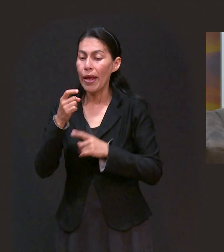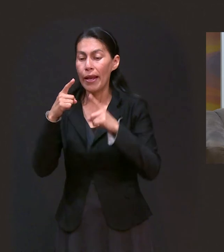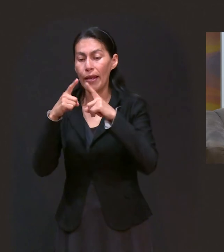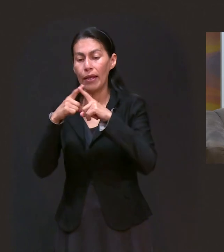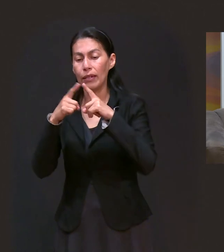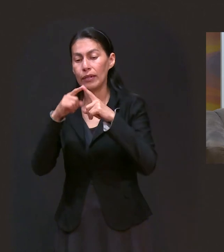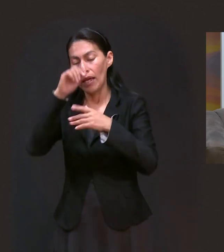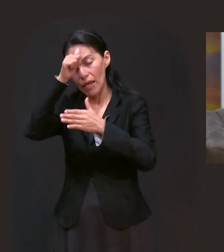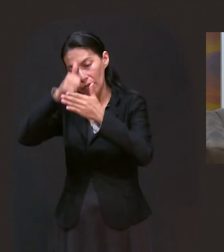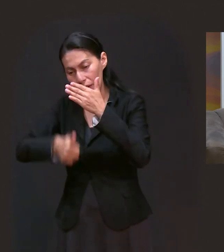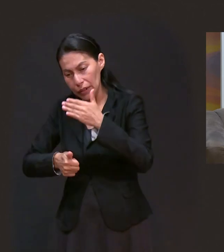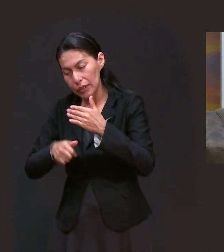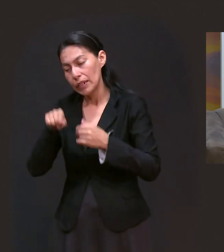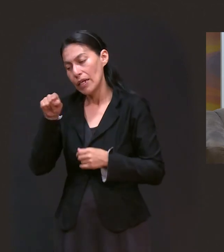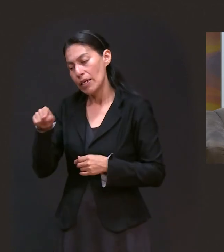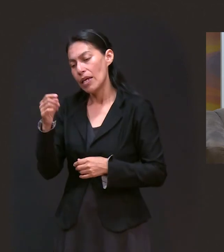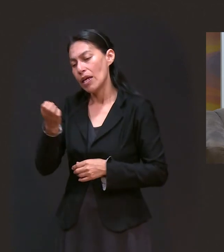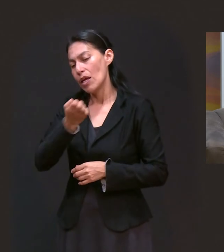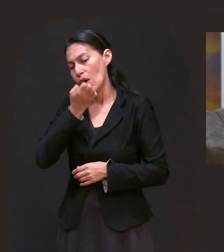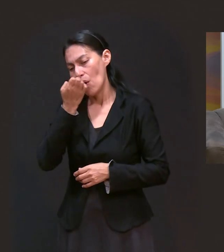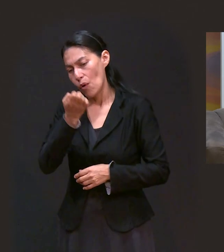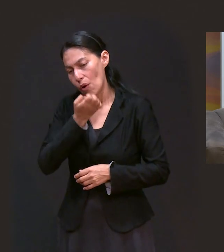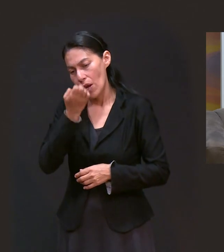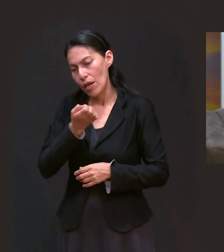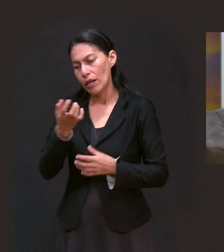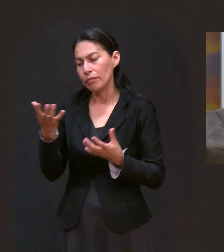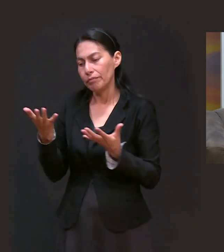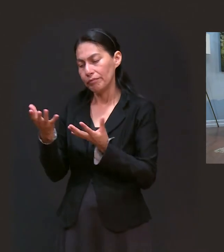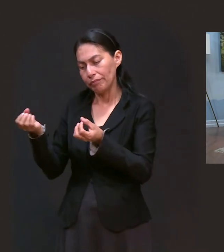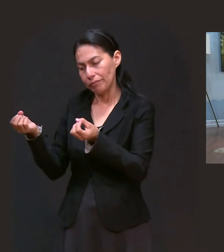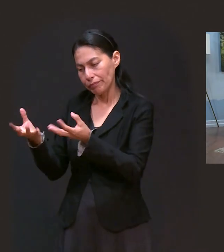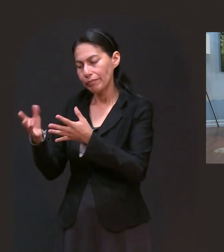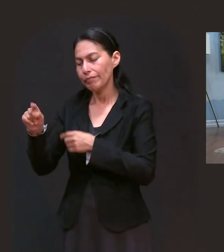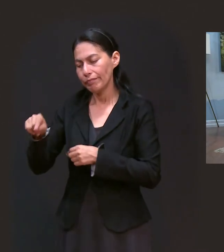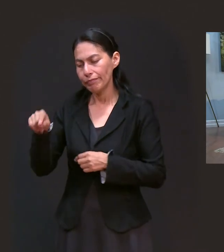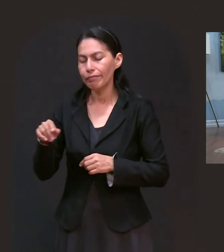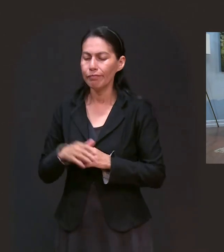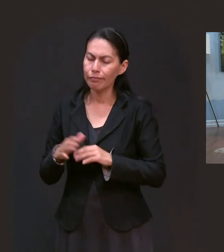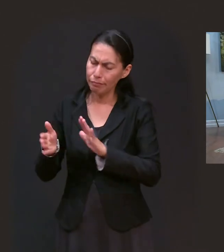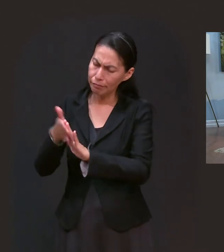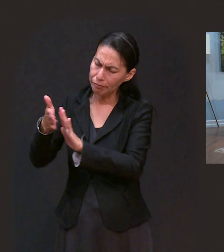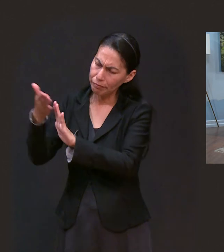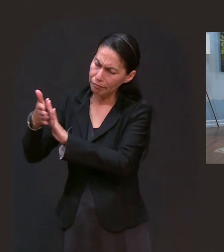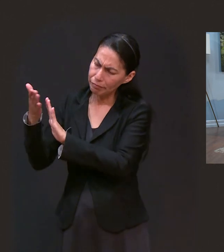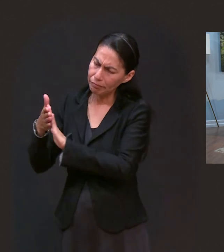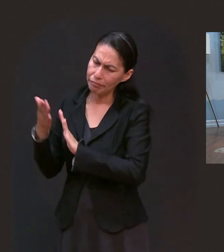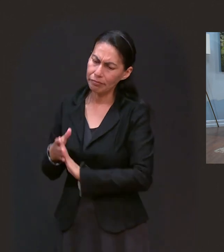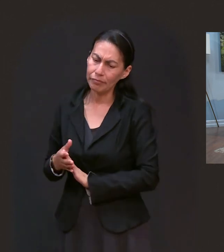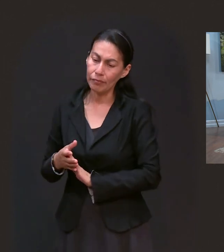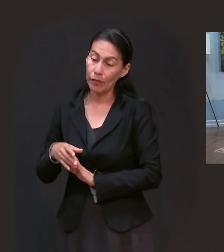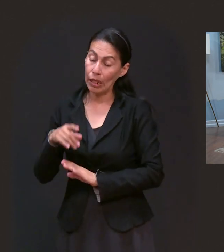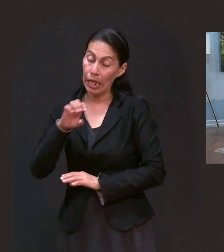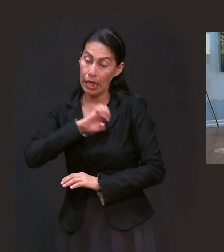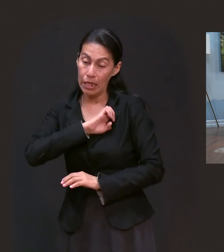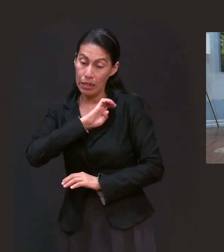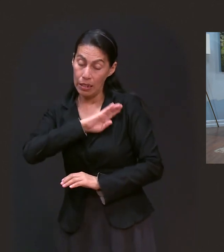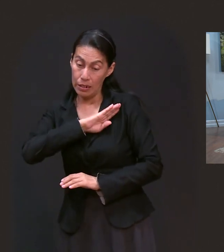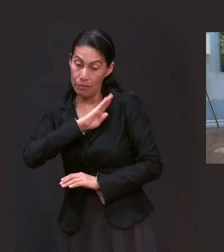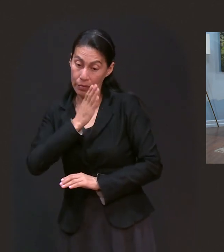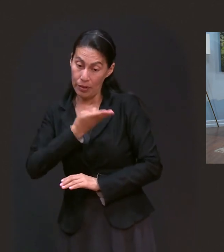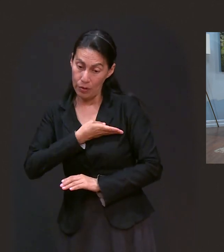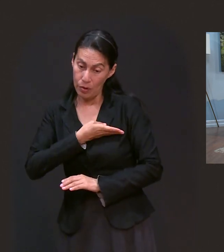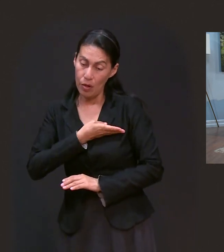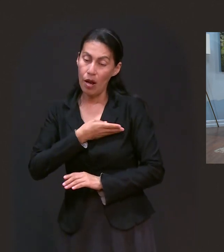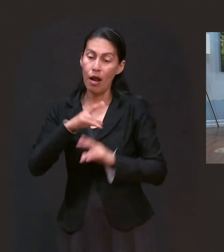conjunto con la iglesia adventista paraguaya se logró hacer una escuela este en españa en español y japonesa